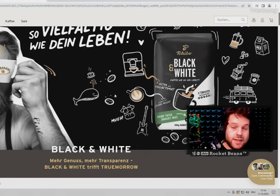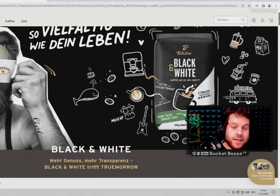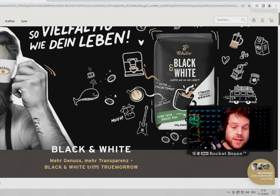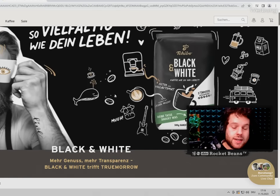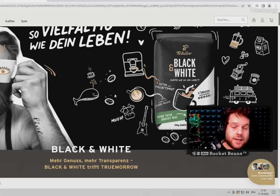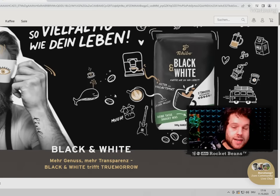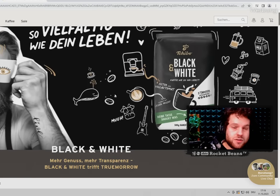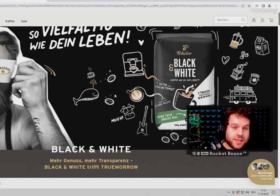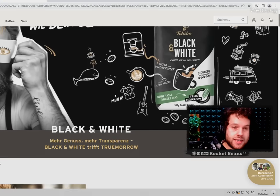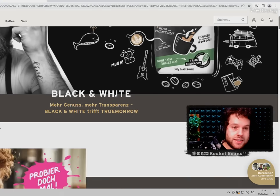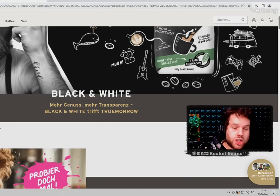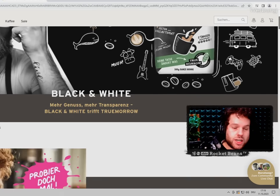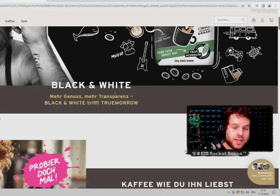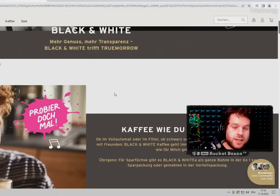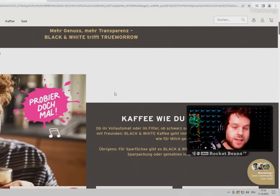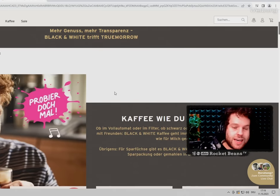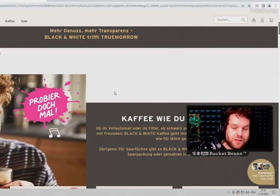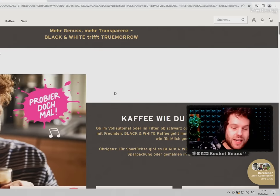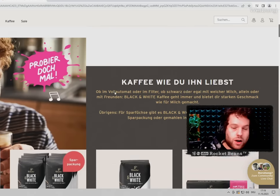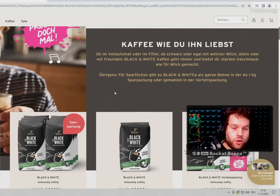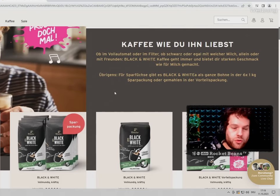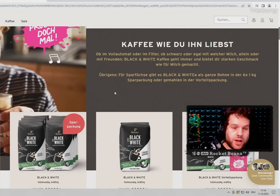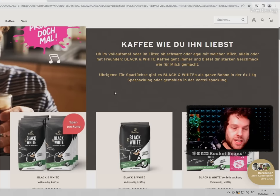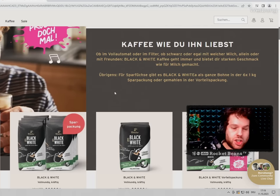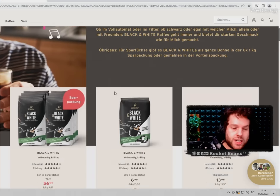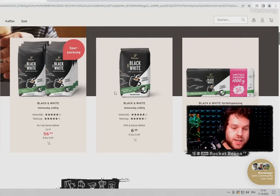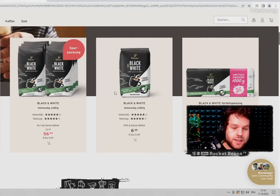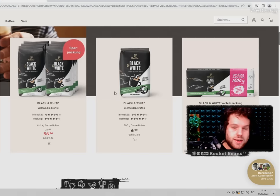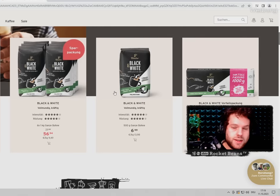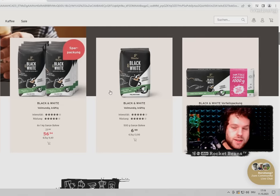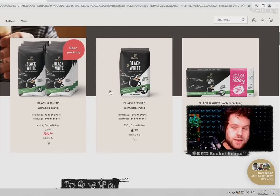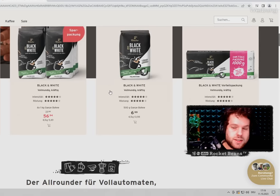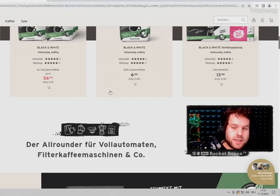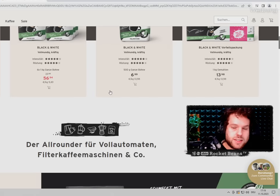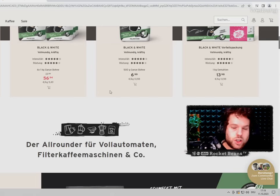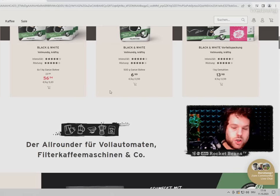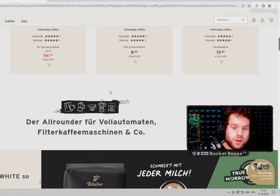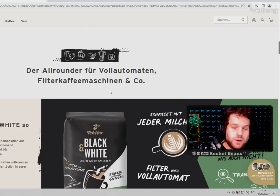Ganz fantastischer Kaffee, auch für Einsteiger. Sehr, sehr schön.